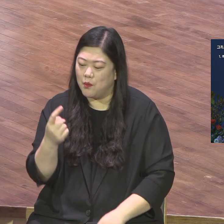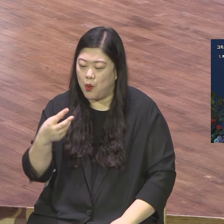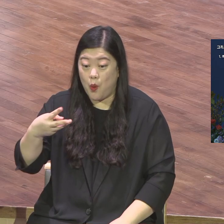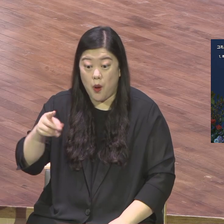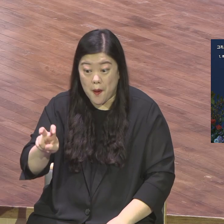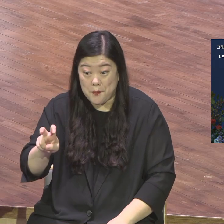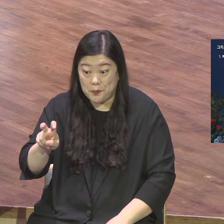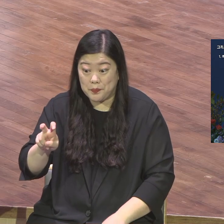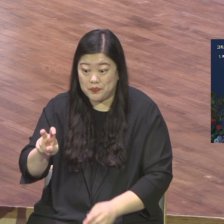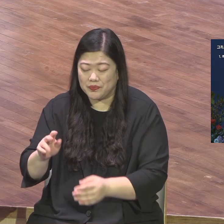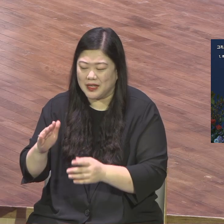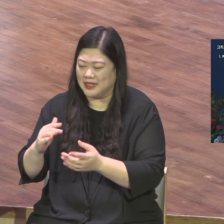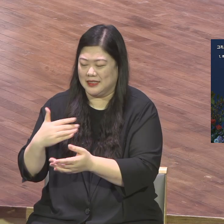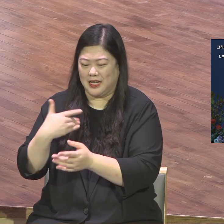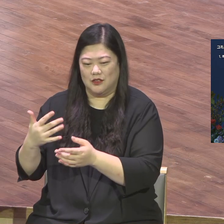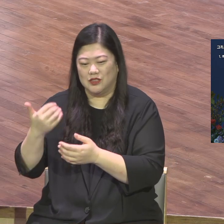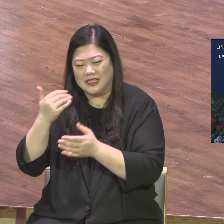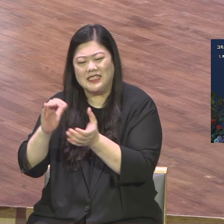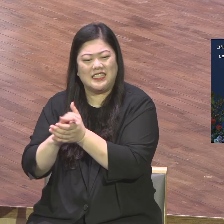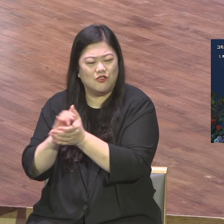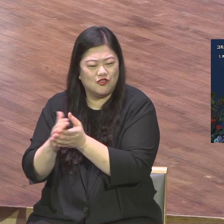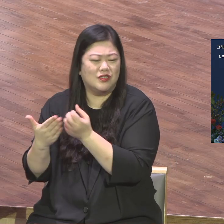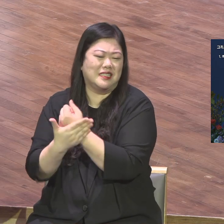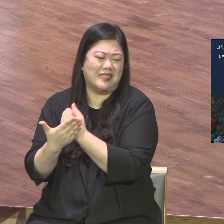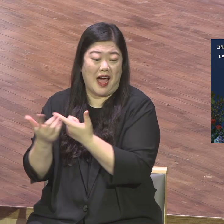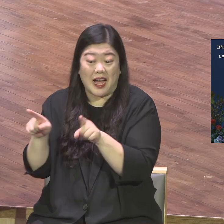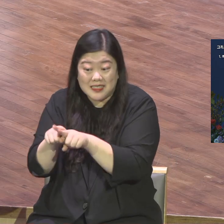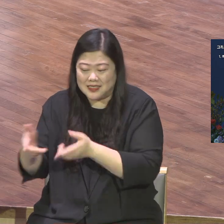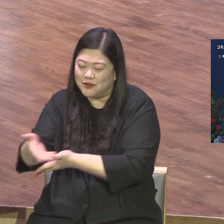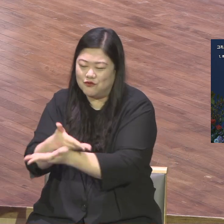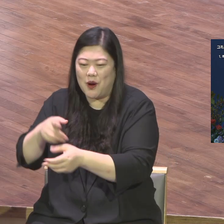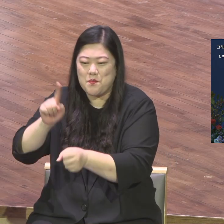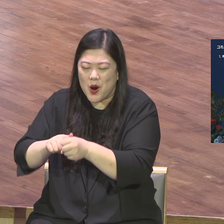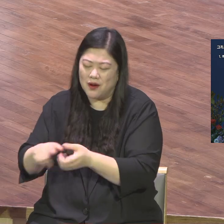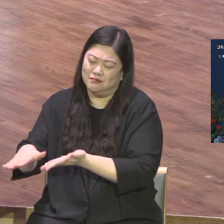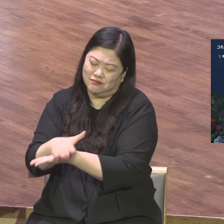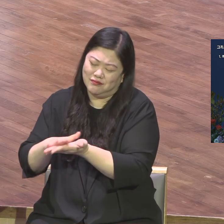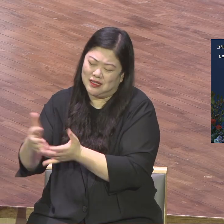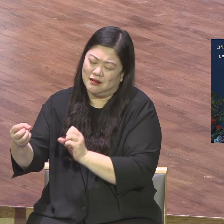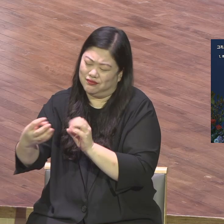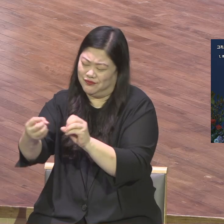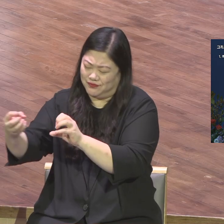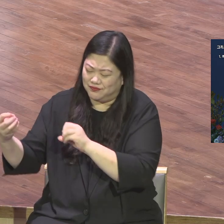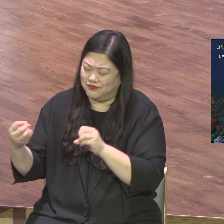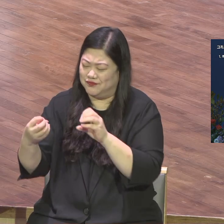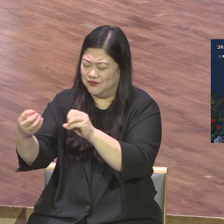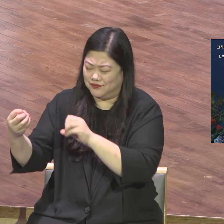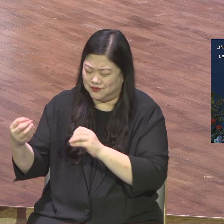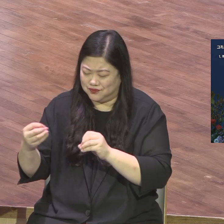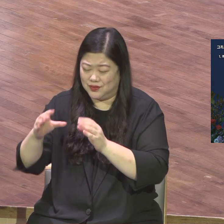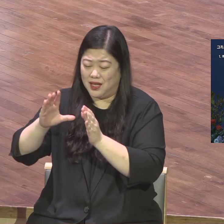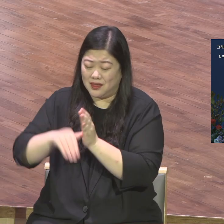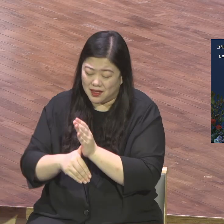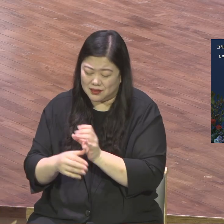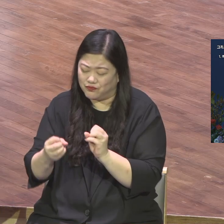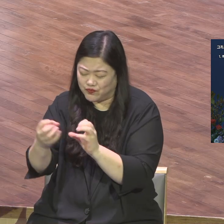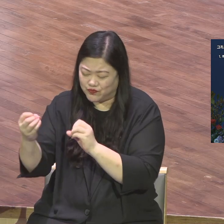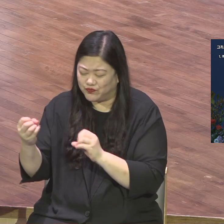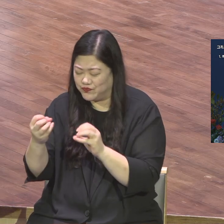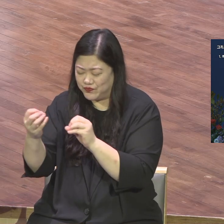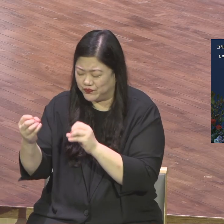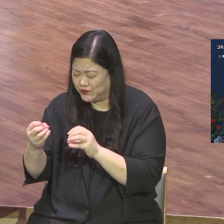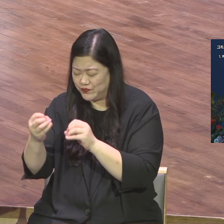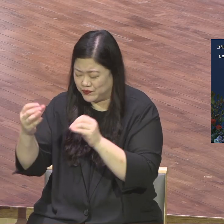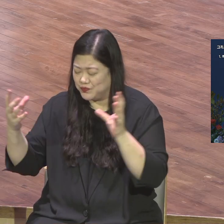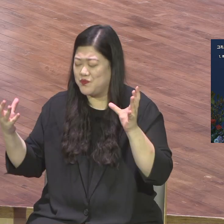기억하세요? 밤새워 은혜 받은 친구들하고 밤새워. 그런데 한마디도 4일 동안 있으면서 한마디도 못한 친구가